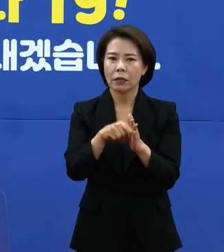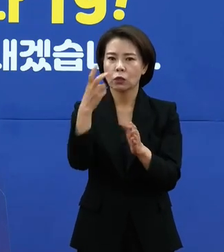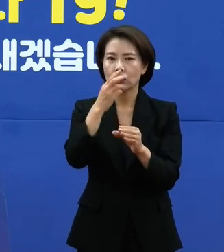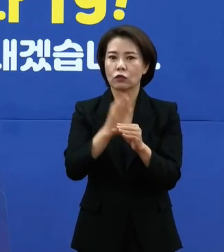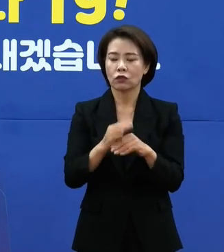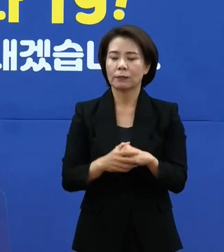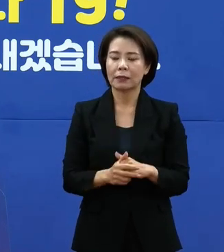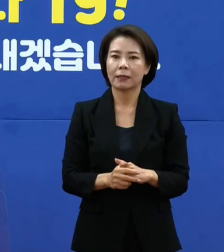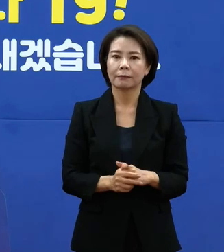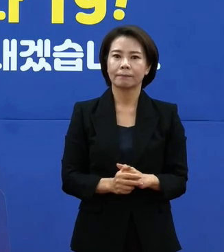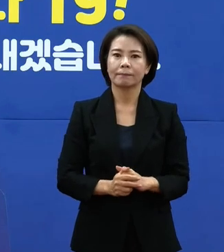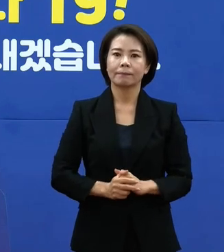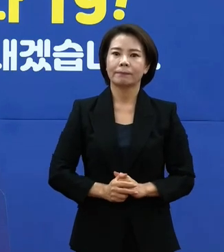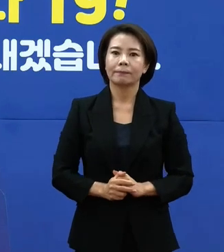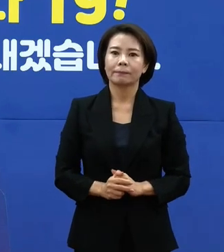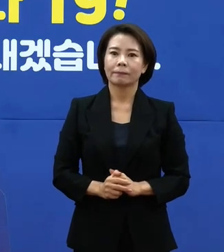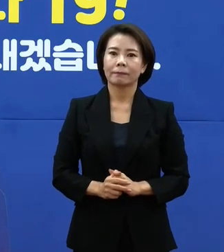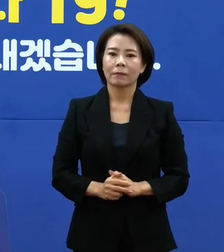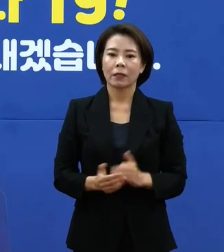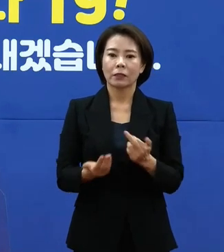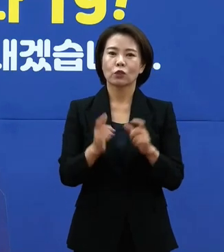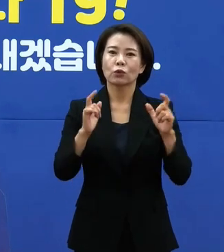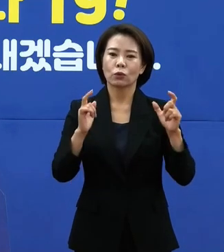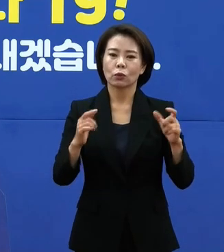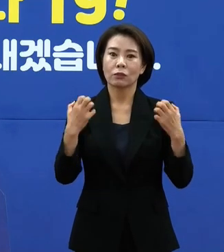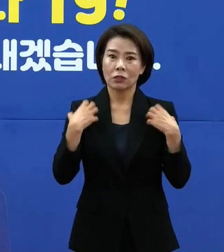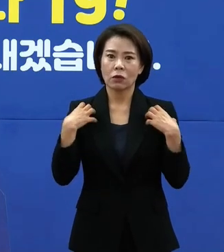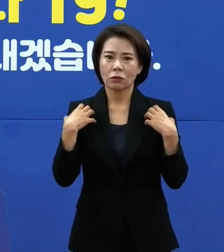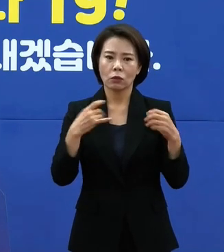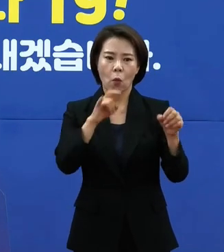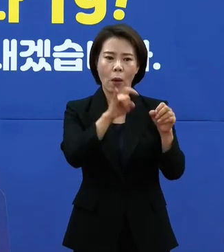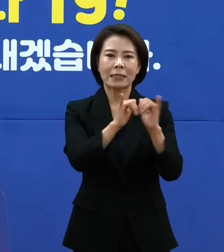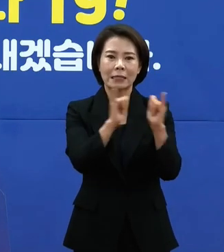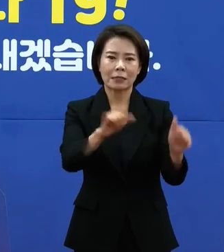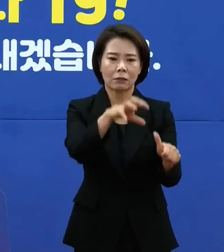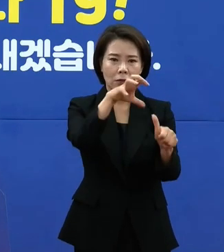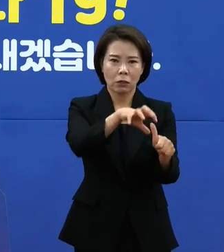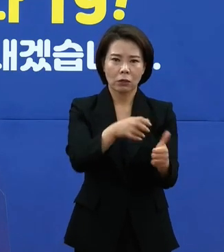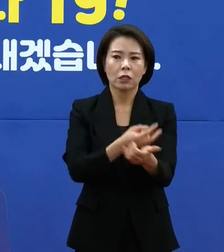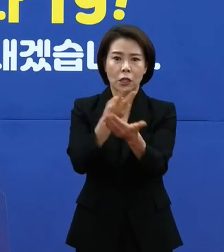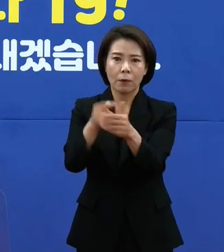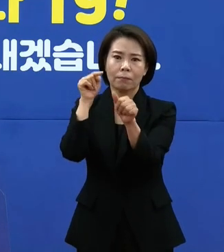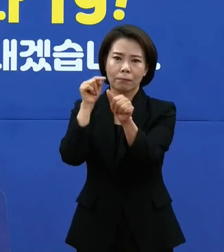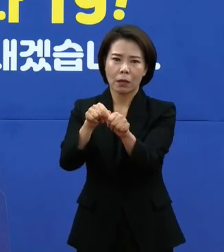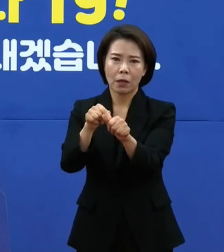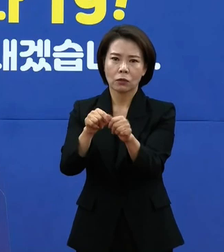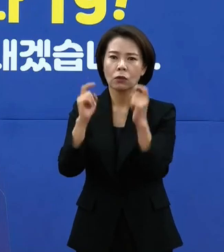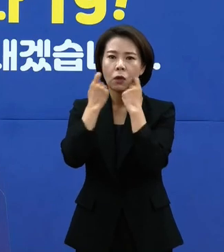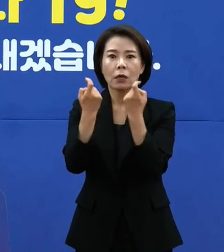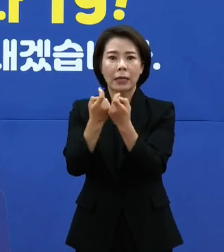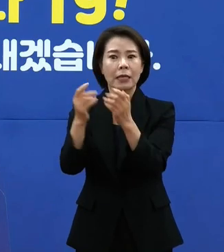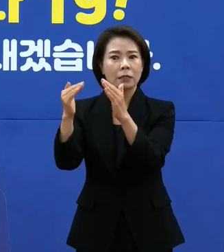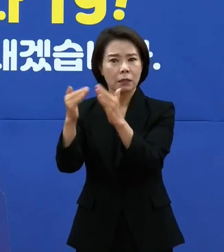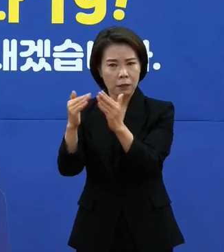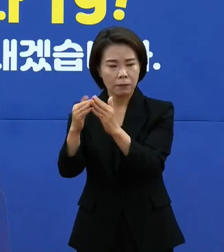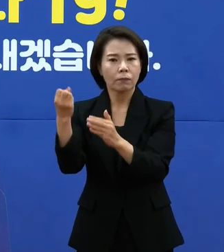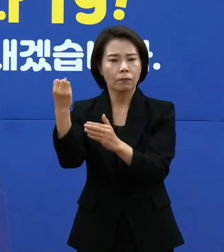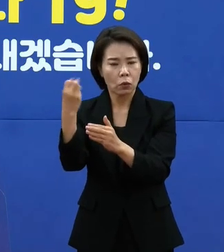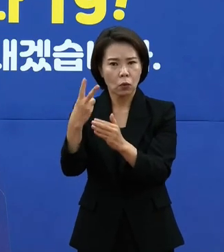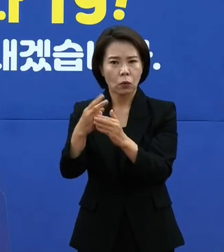중입니다. 우리 도에서는 이들 확진자를 격리 입원 조치하는 한편 자택 및 숙소 등에 대한